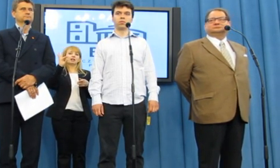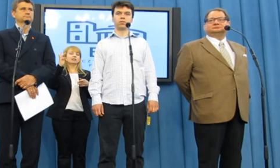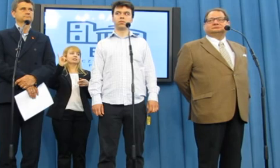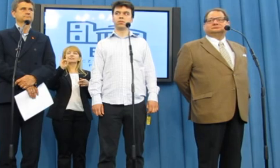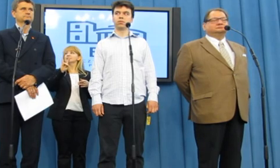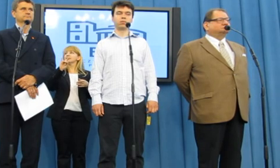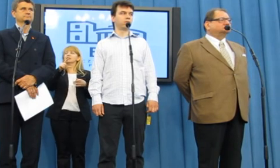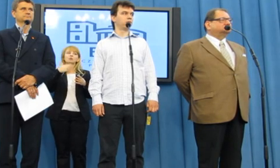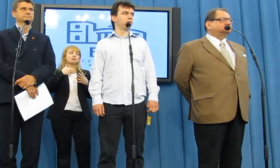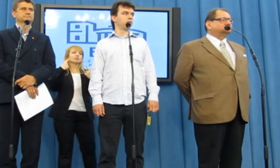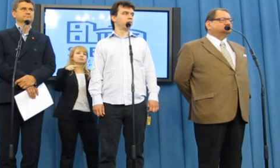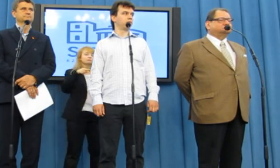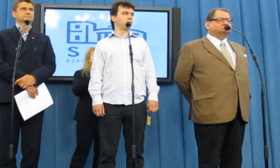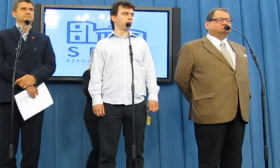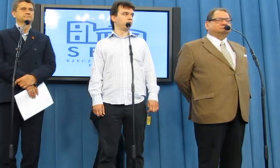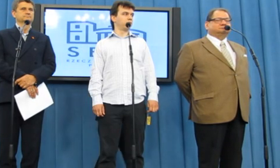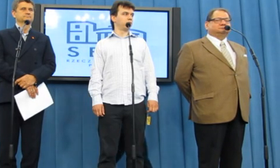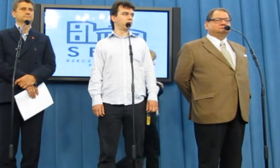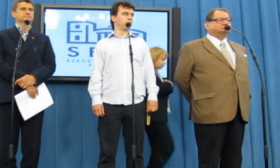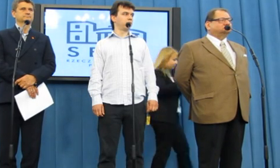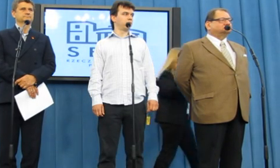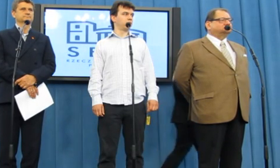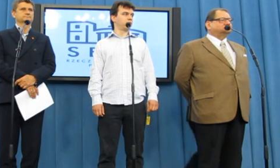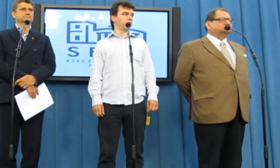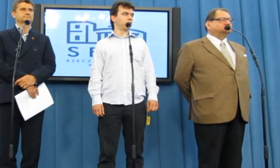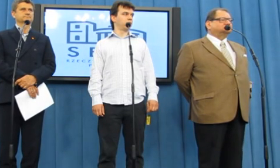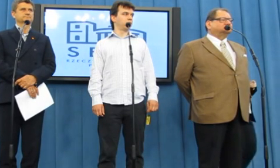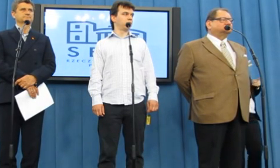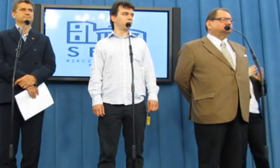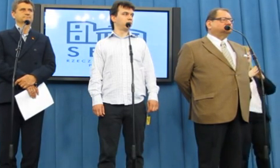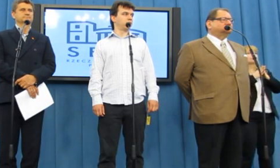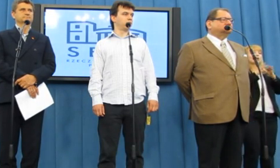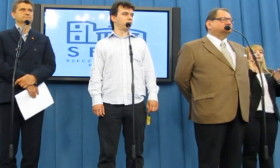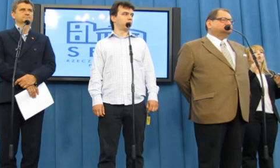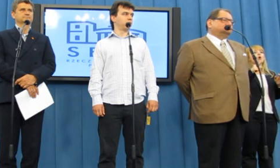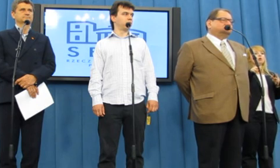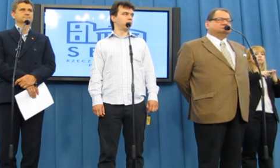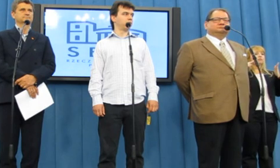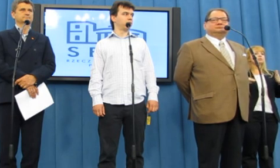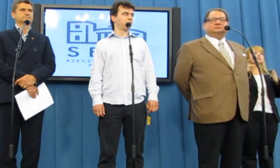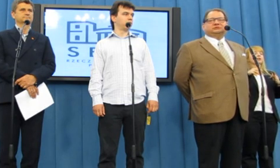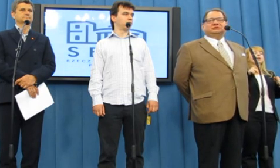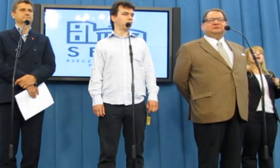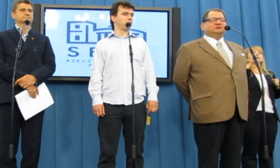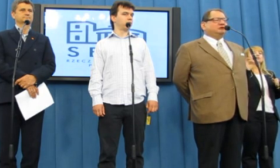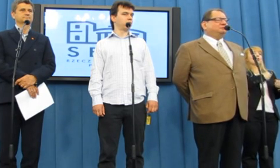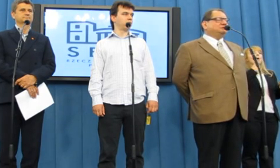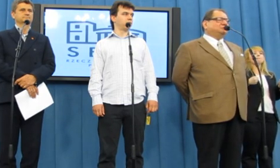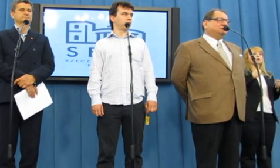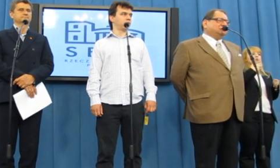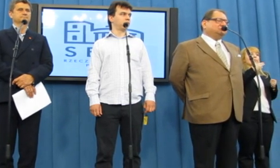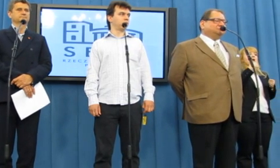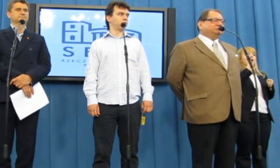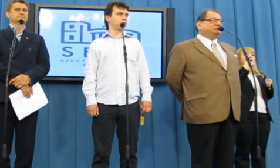a po drugie, że nie będzie pan szefem Sejmowej Komisji Sprawiedliwości i Praw Człowieka. Jak pan to skomentuje? Szczerze mówiąc, chciałbym